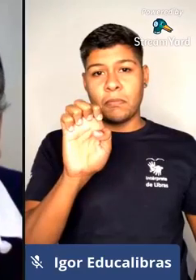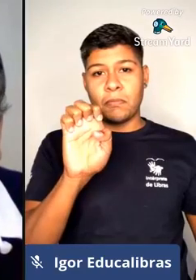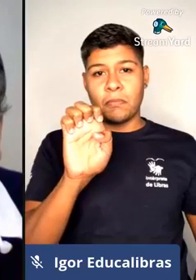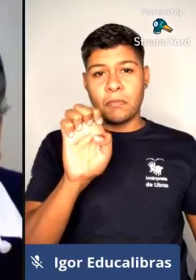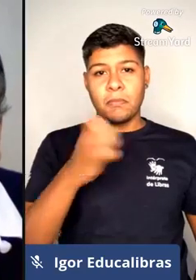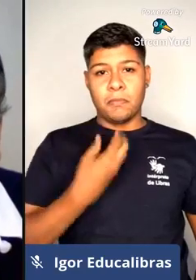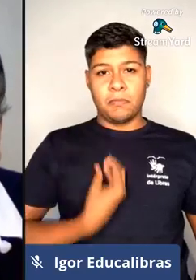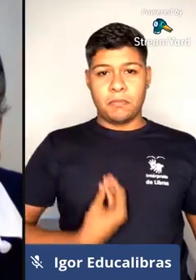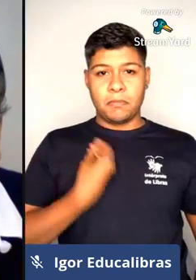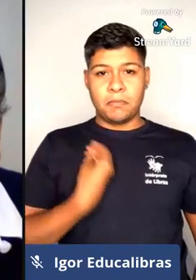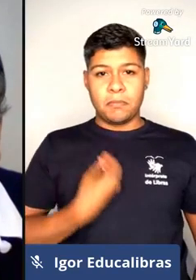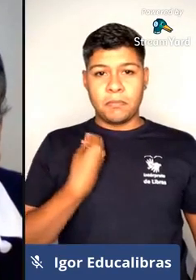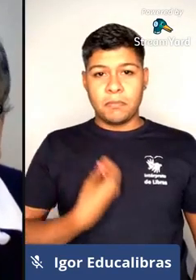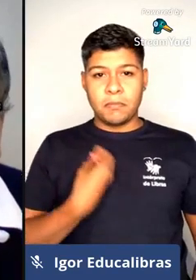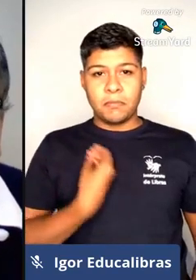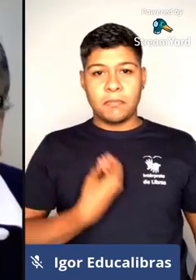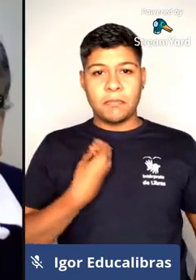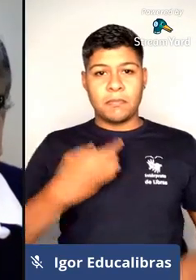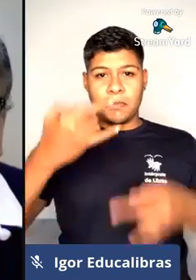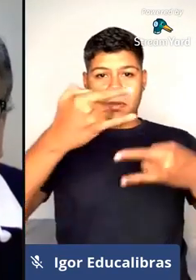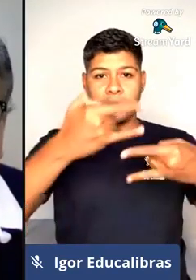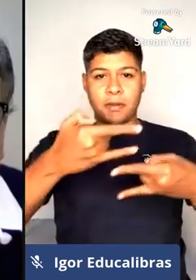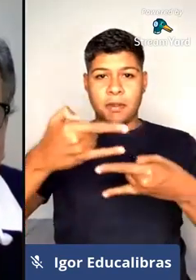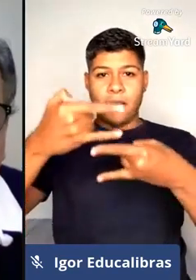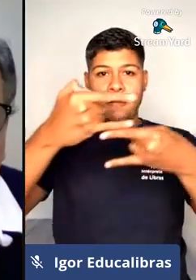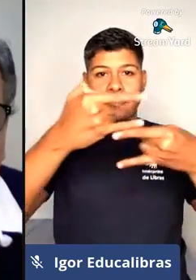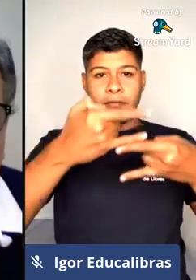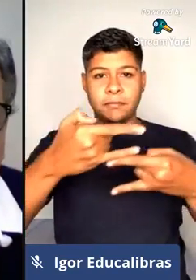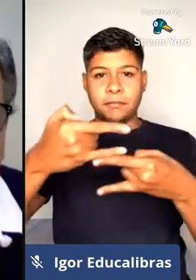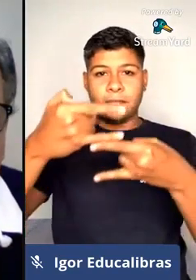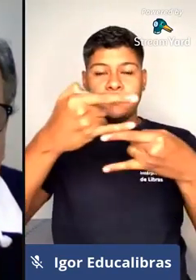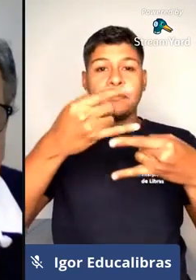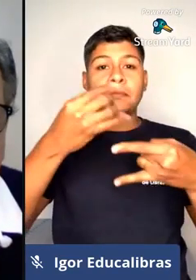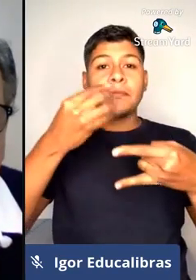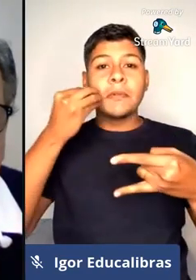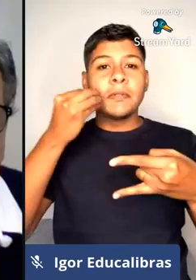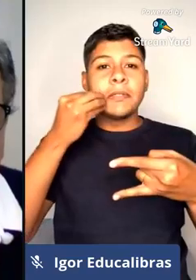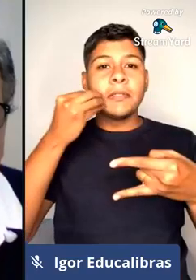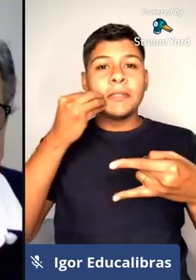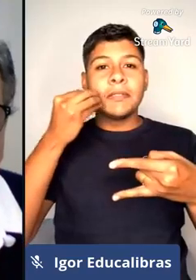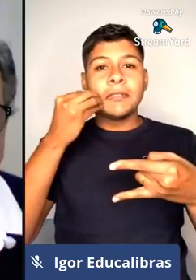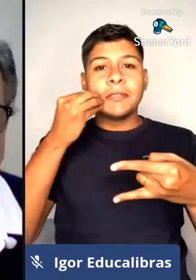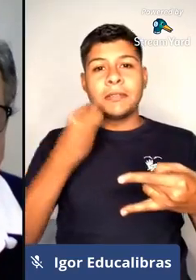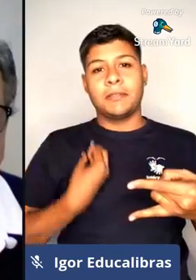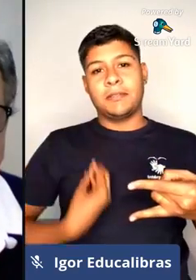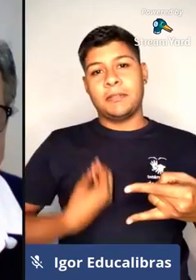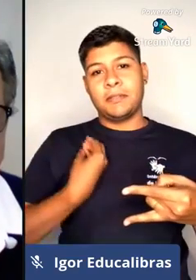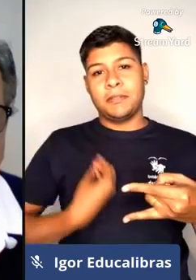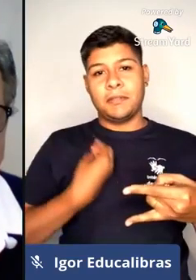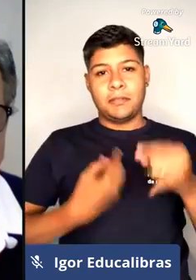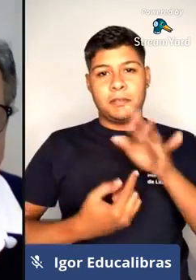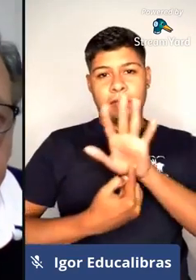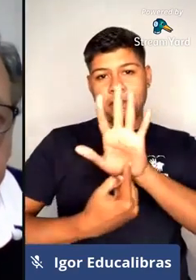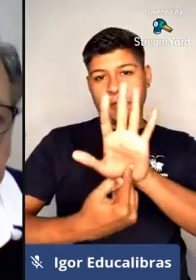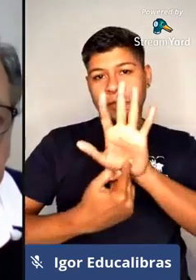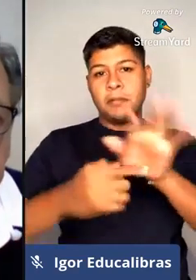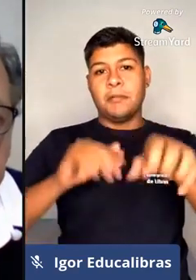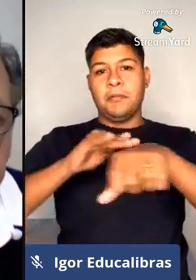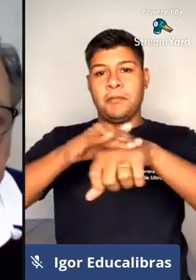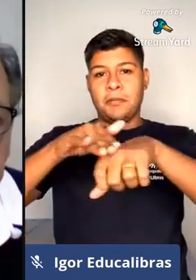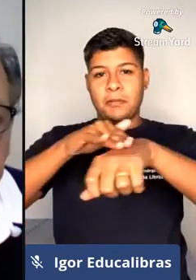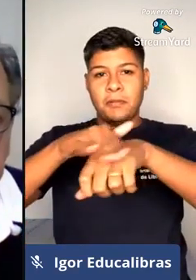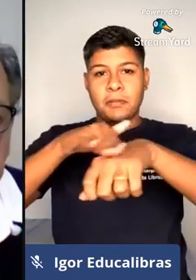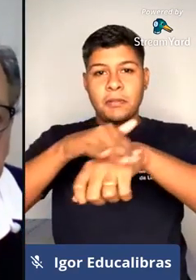todas as lives, é uma honra. Isso, eu estava com uma expectativa muito grande dessa nossa aqui para a gente conversar e